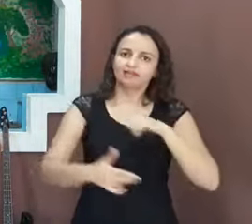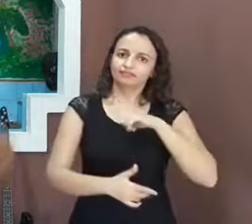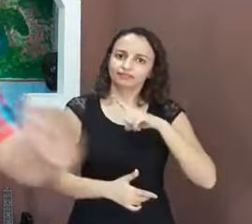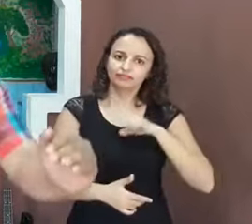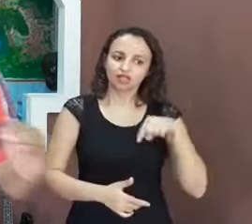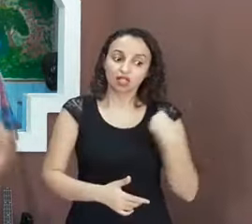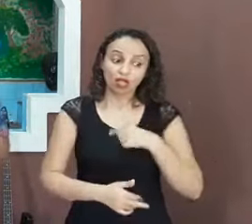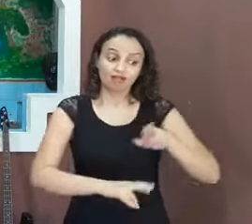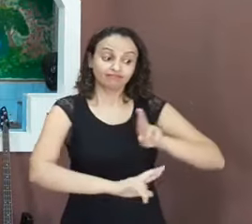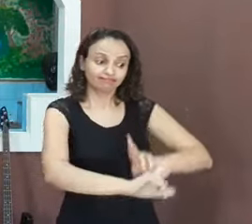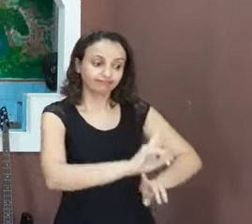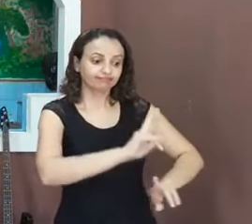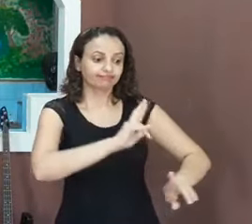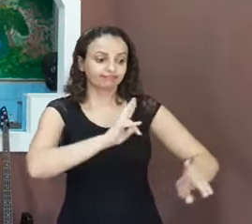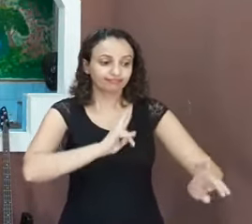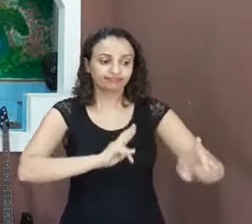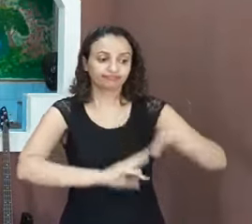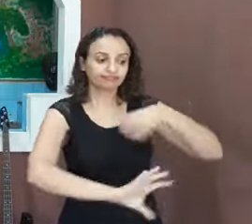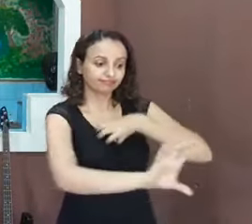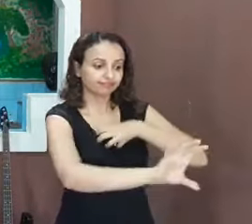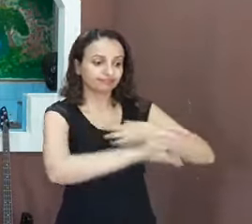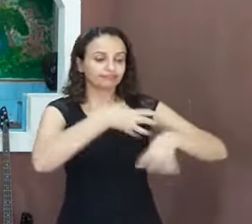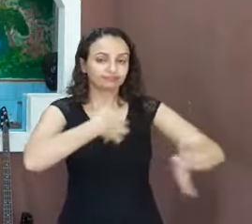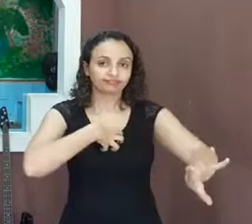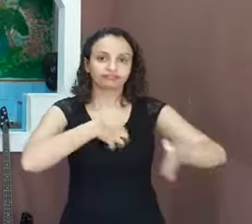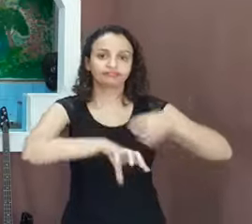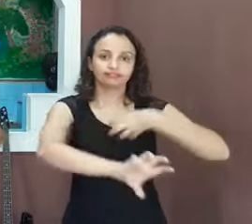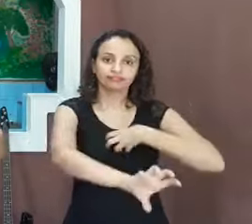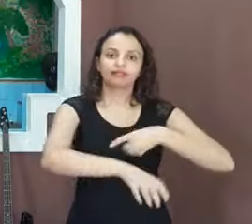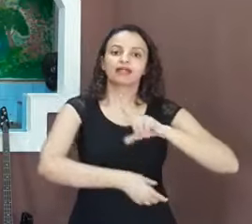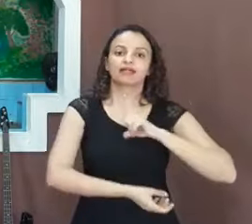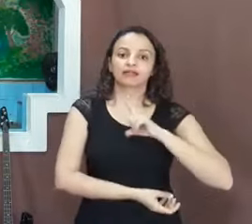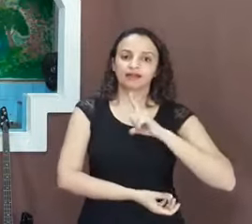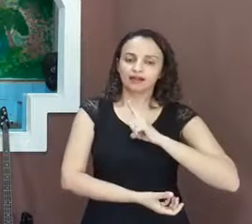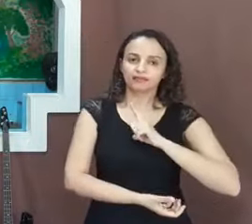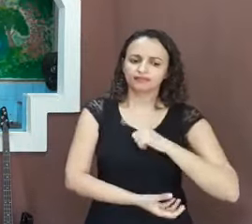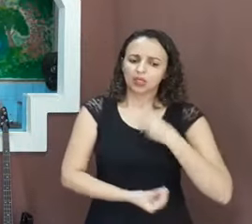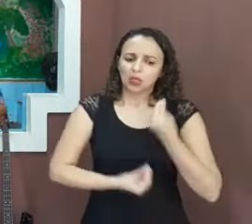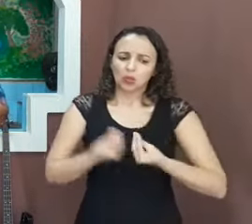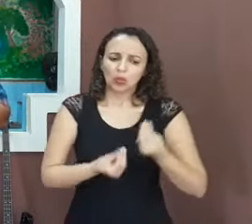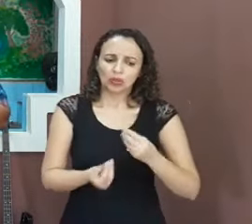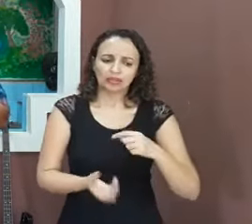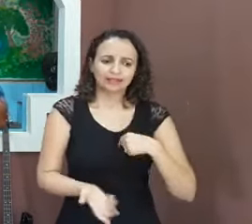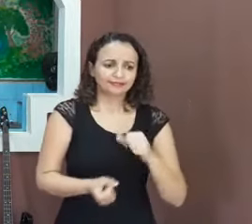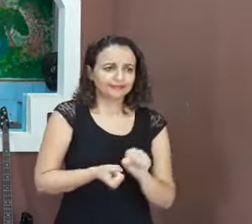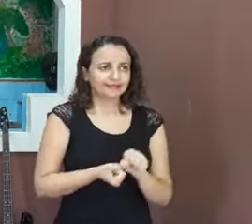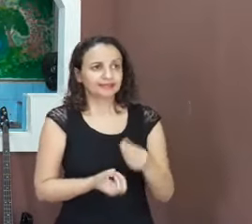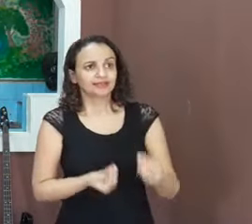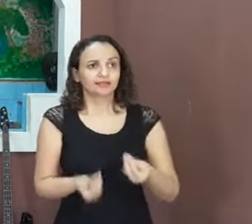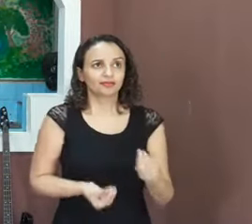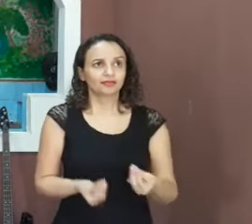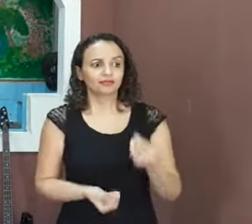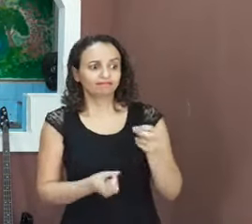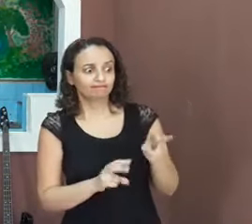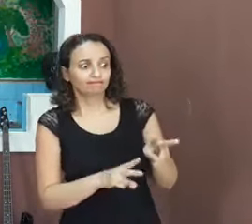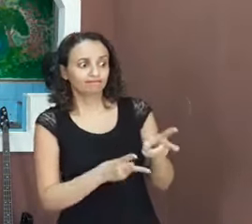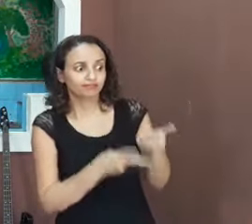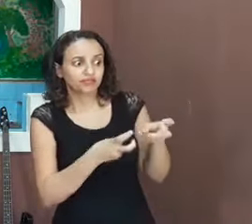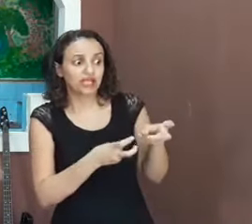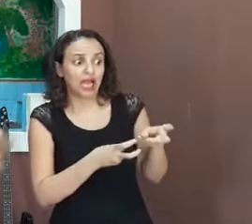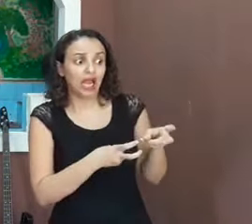nas relações. E como que isso vai afetar? Como que eu vou reagir? Como que eu vou reagir a